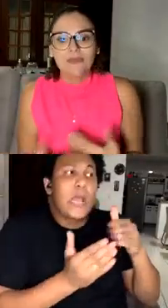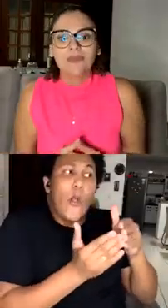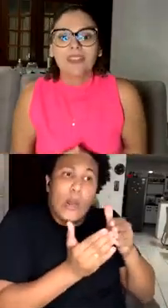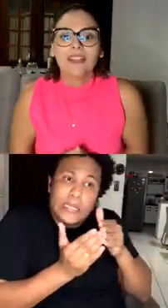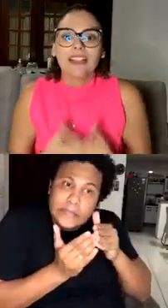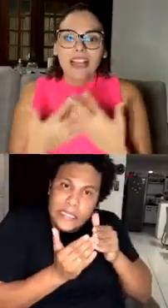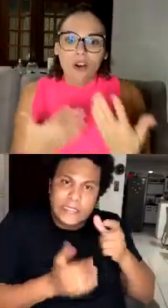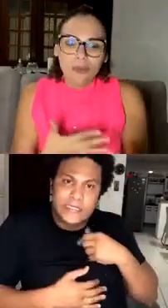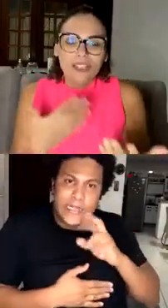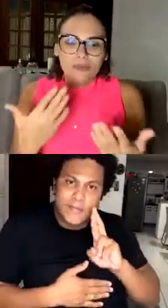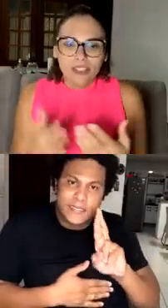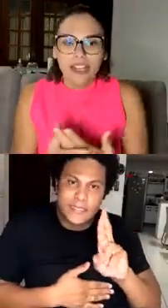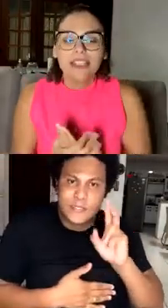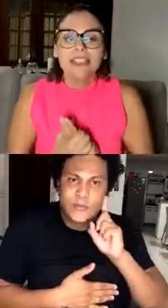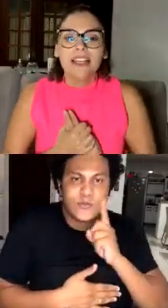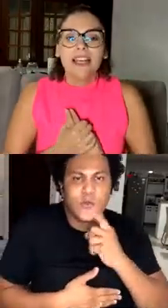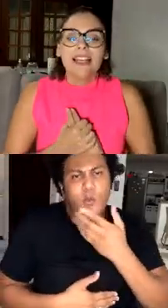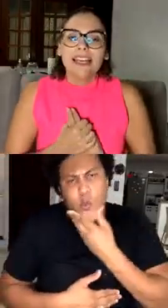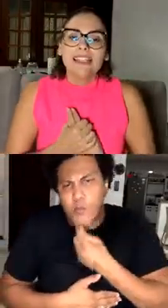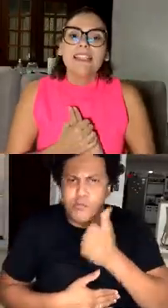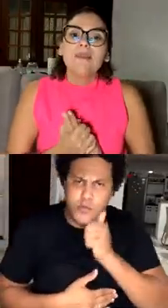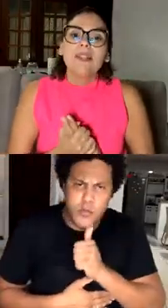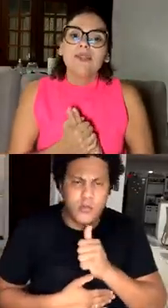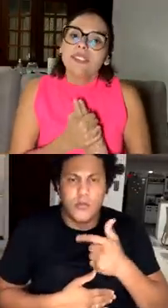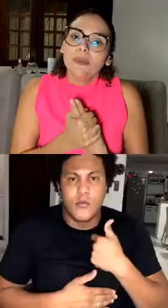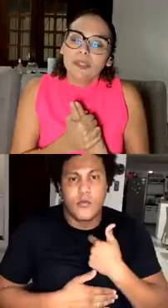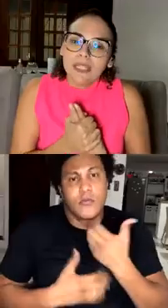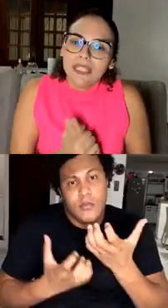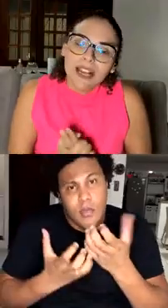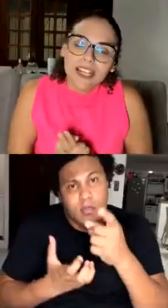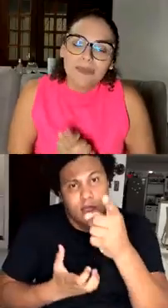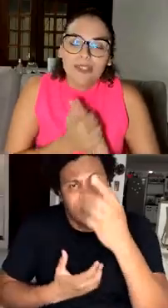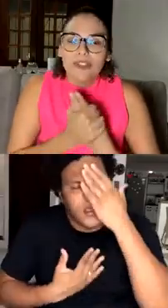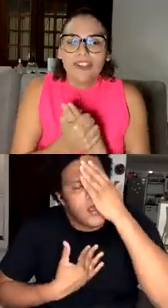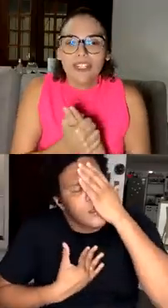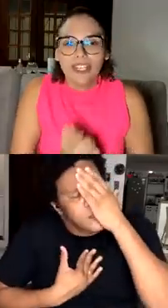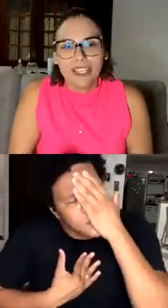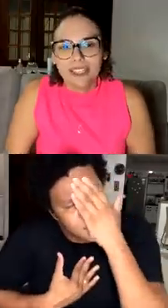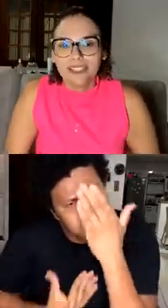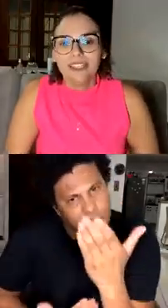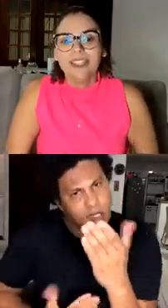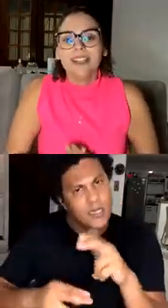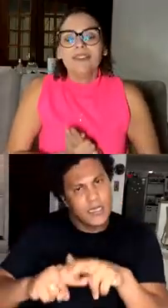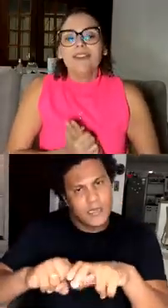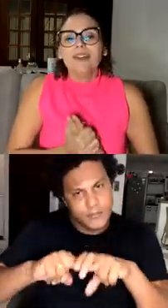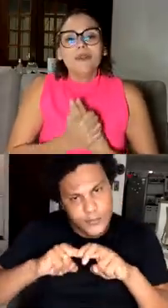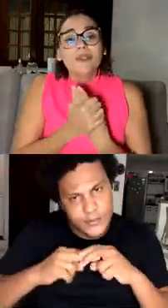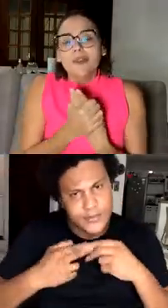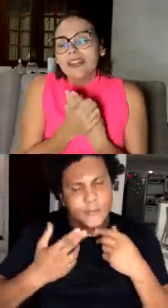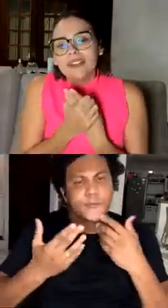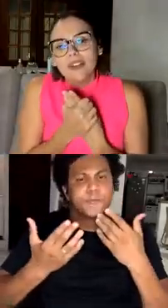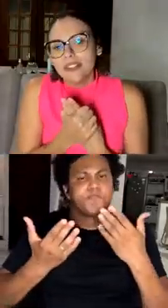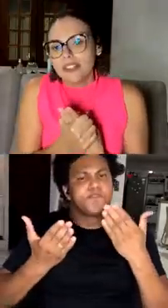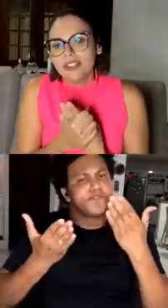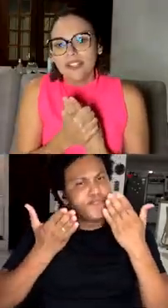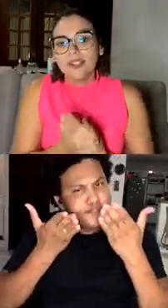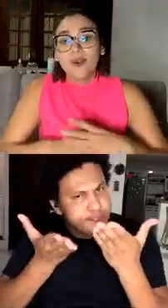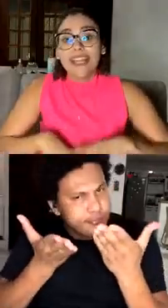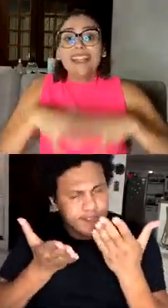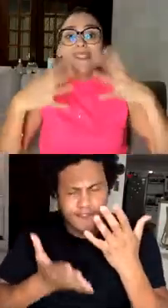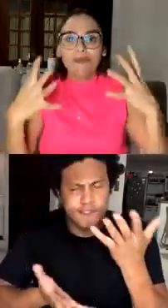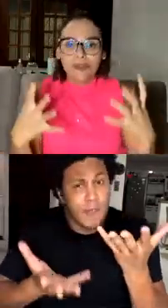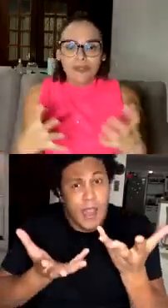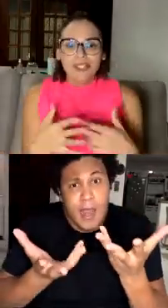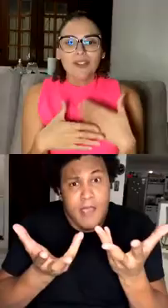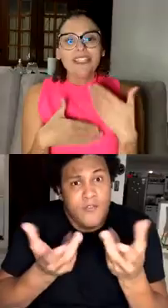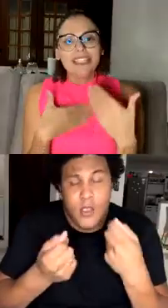representá-los, homens e mulheres, e agradecer pela sua disponibilidade, pela sua gentileza. Você é uma pessoa maravilhosa, assim, a gente não se